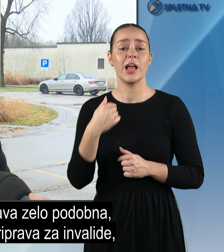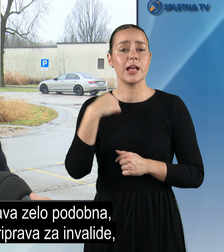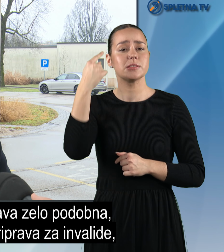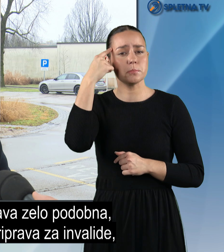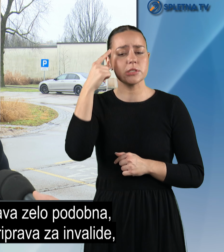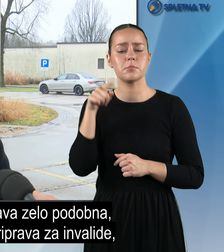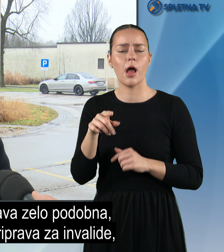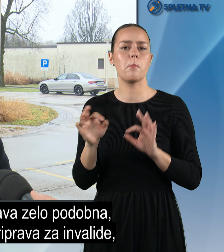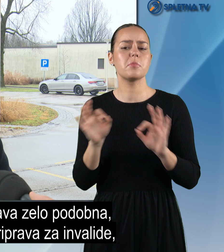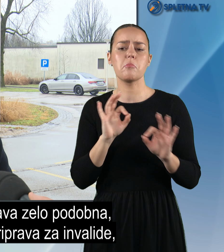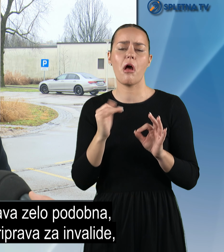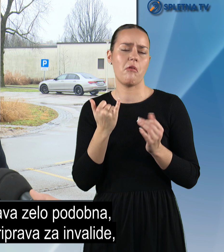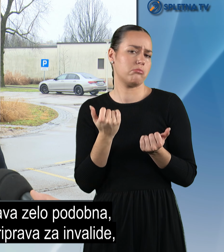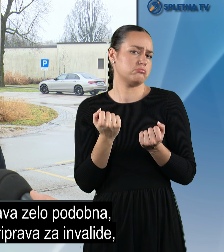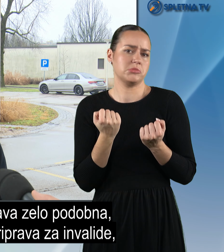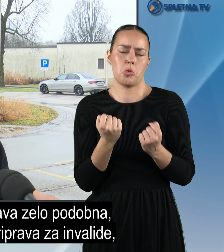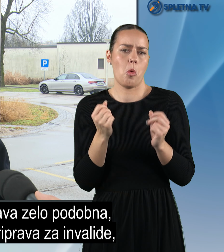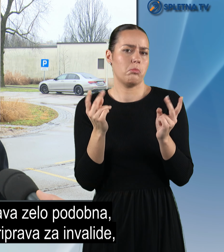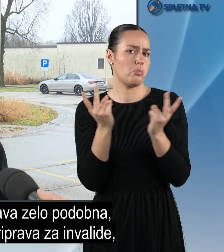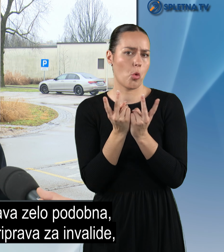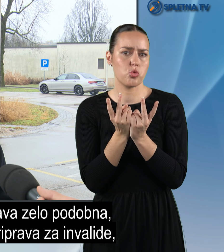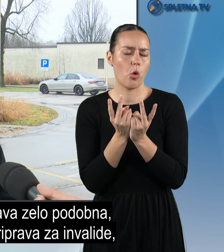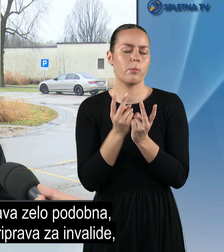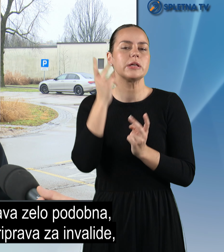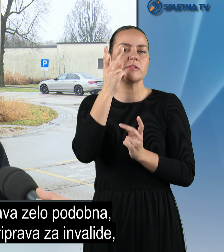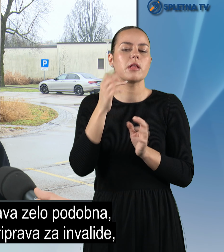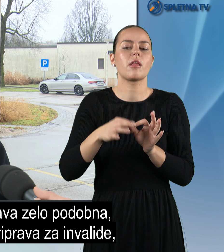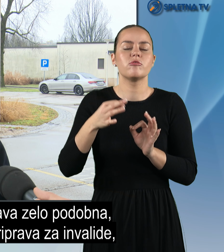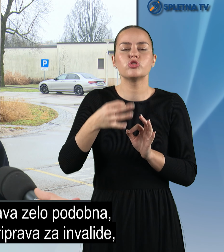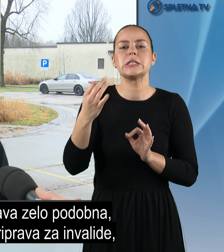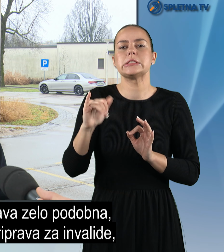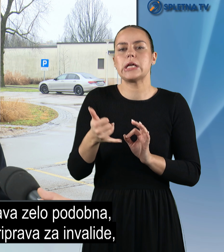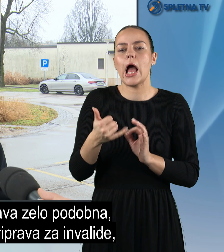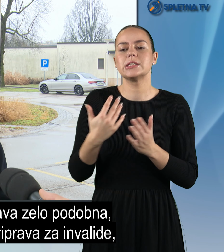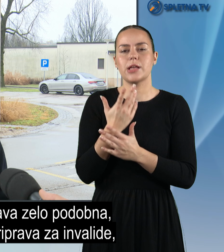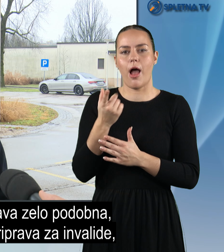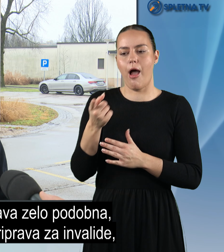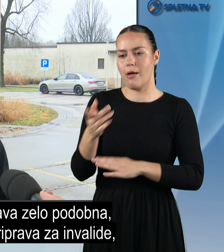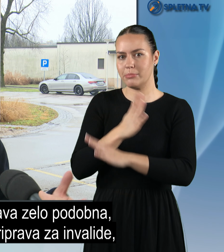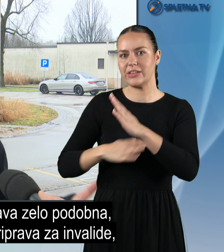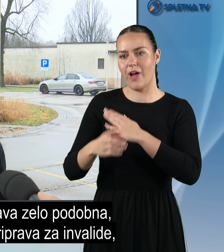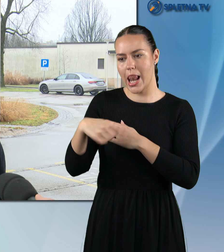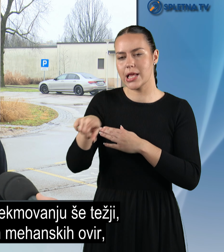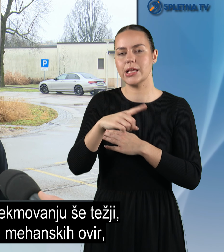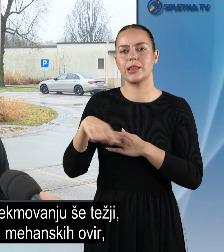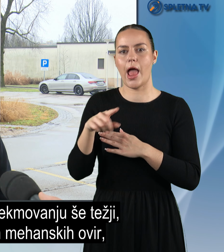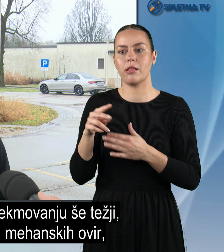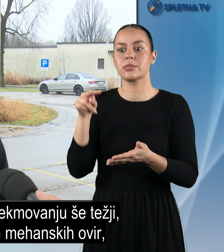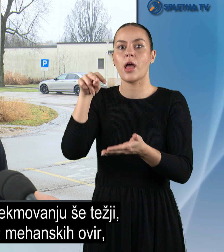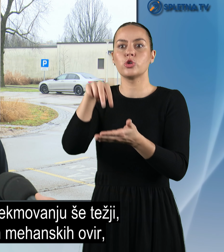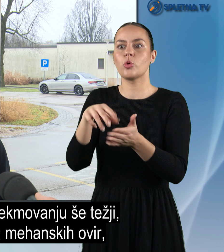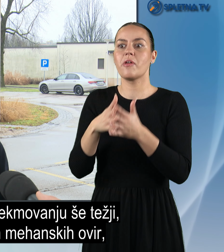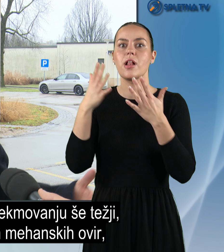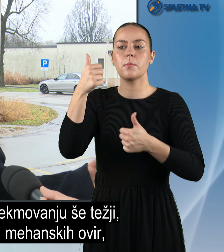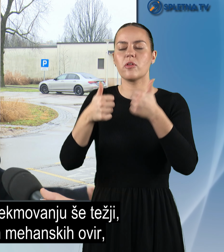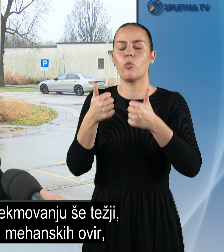da je priprava zelo podobna. Seveda, včasih je za invalide nastop na velikem tekmovanju še